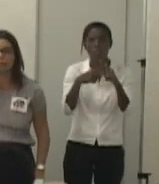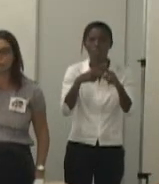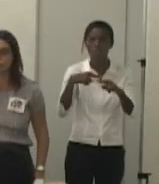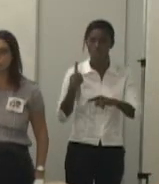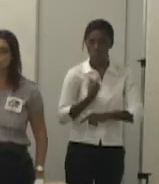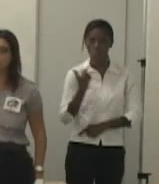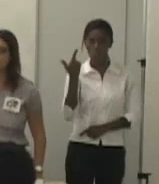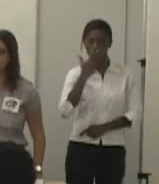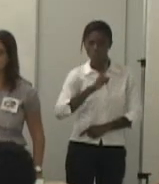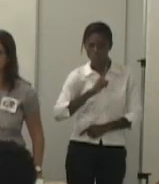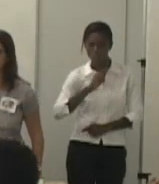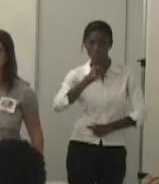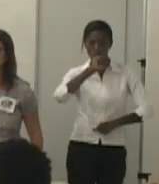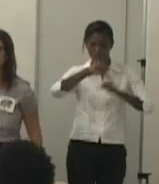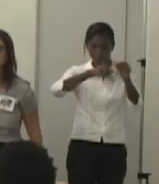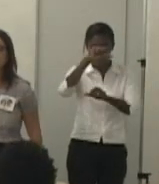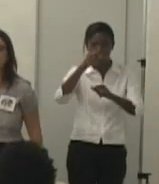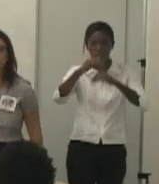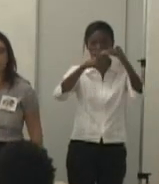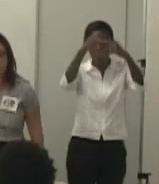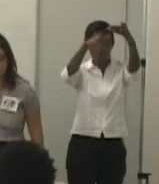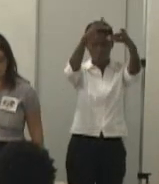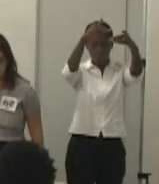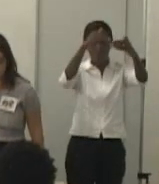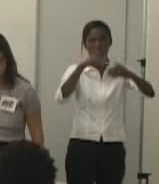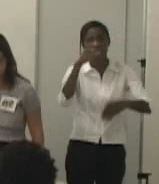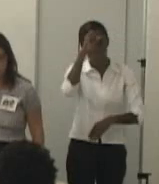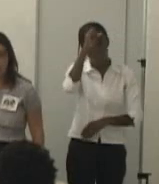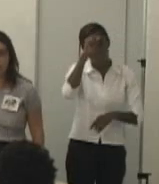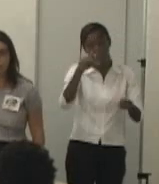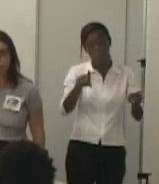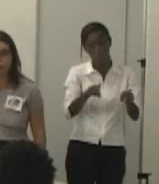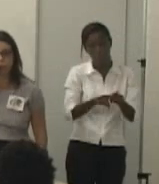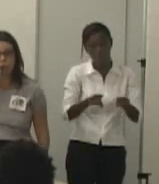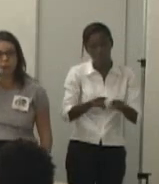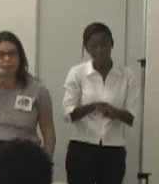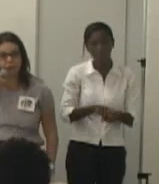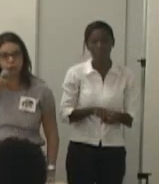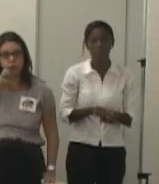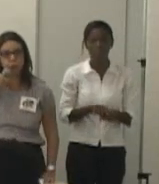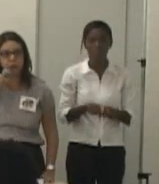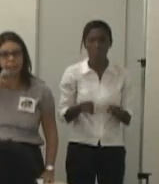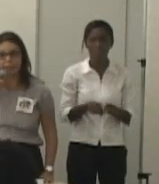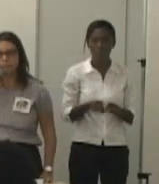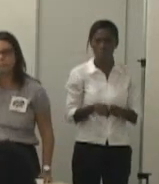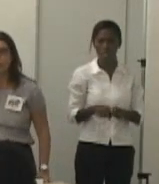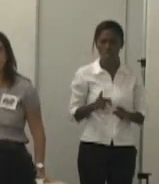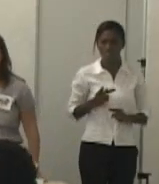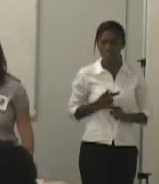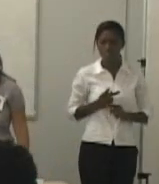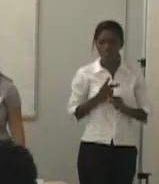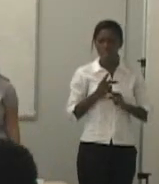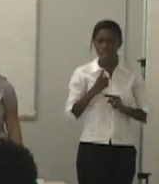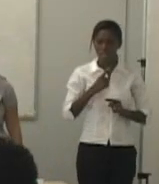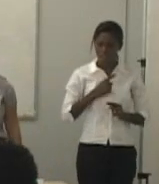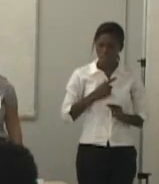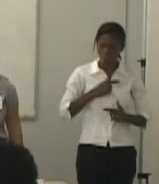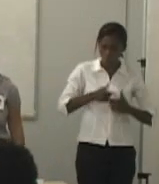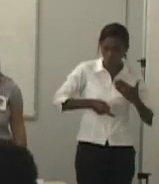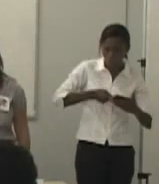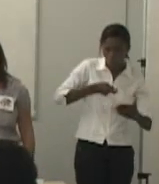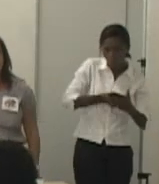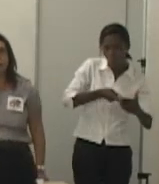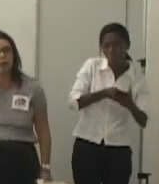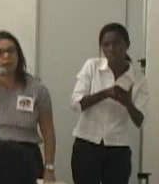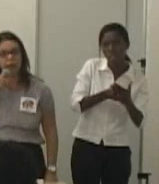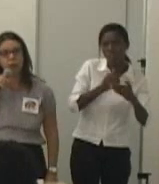avançamos que nós crescemos eh que aprendemos a busca de consensos porque eh o consenso ele